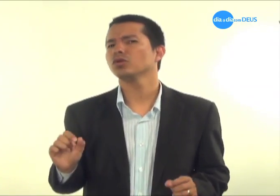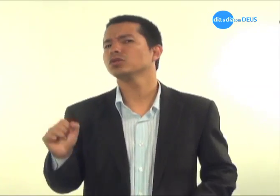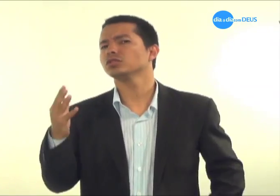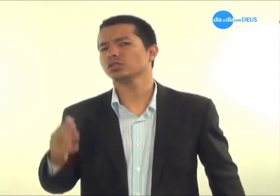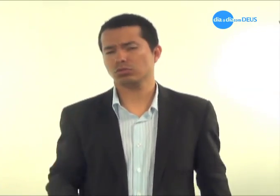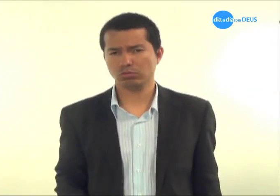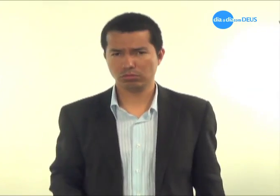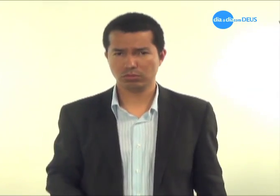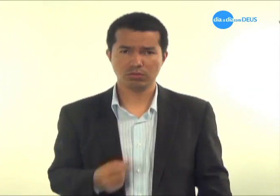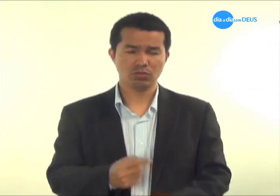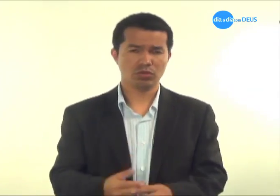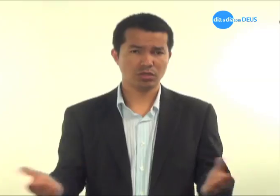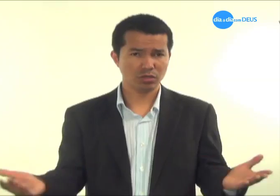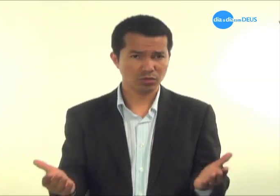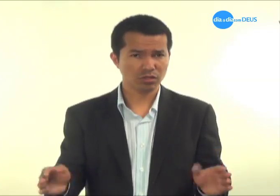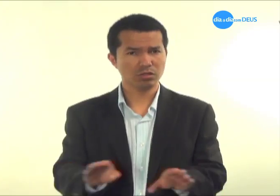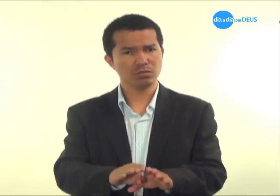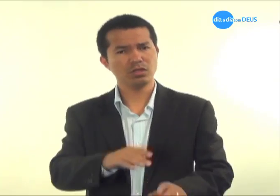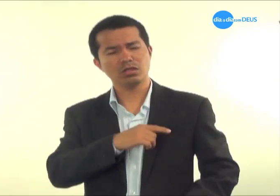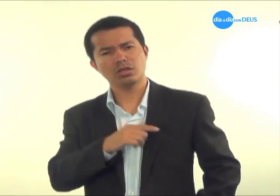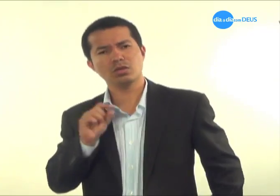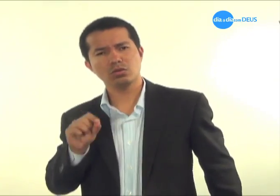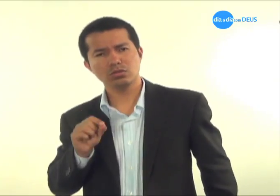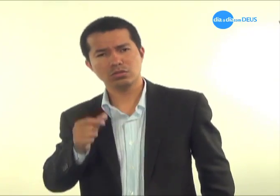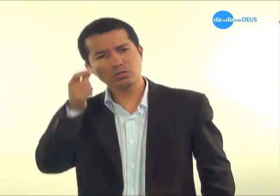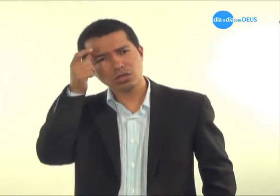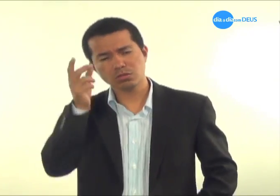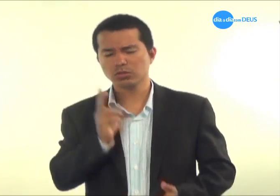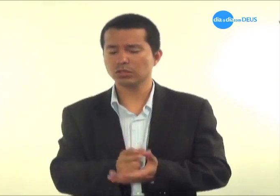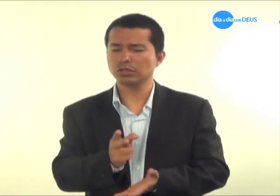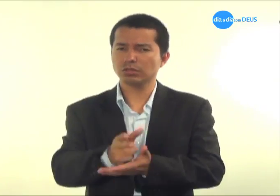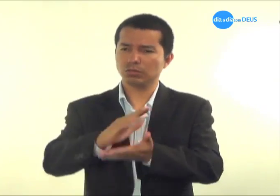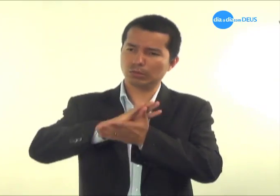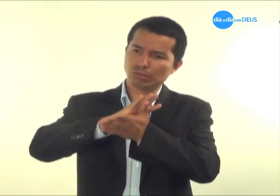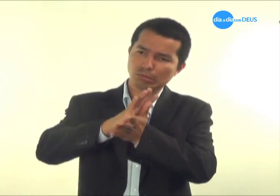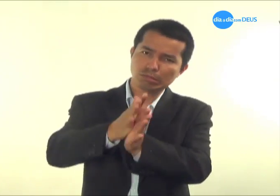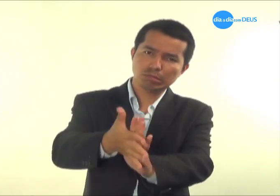E sabe o que é pior? É que a obra de Satanás é sempre uma desgraça.